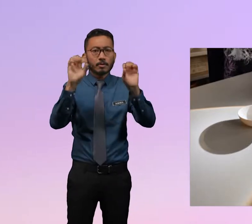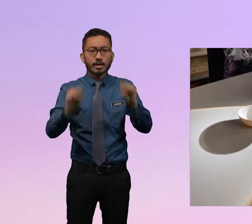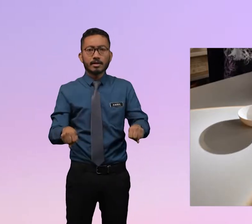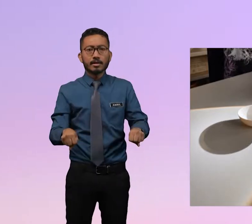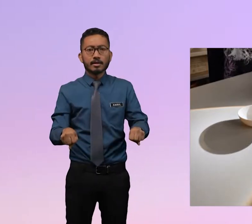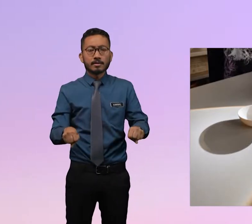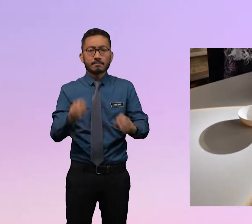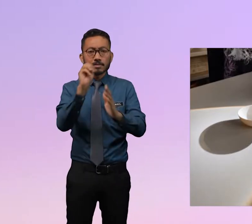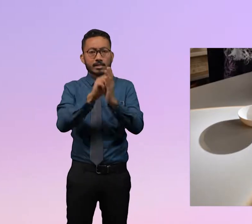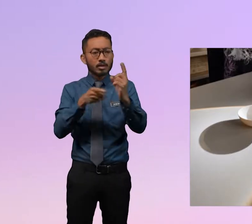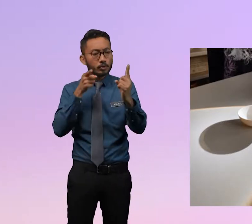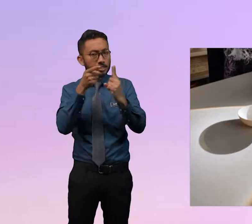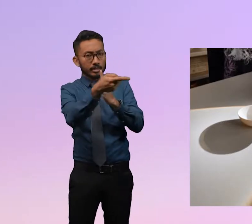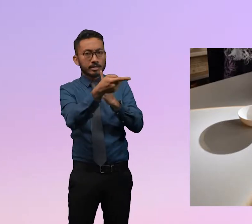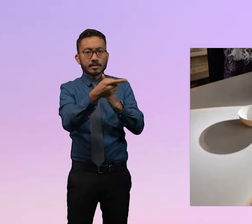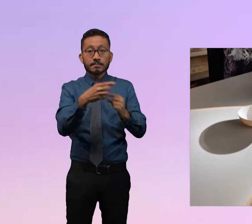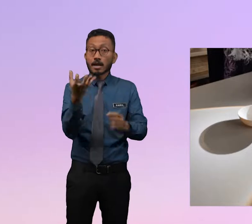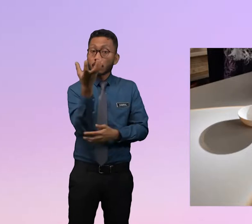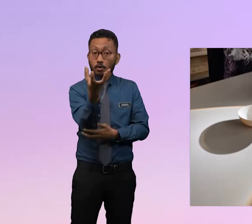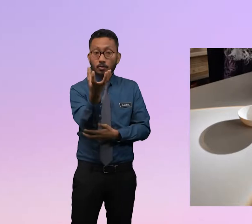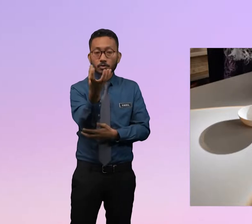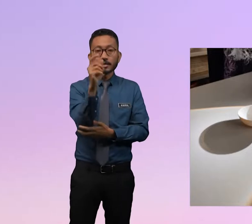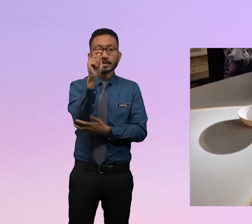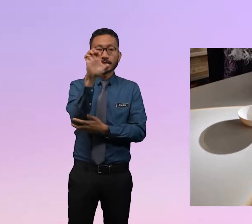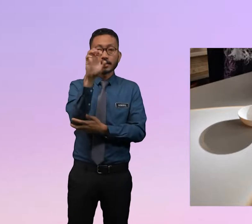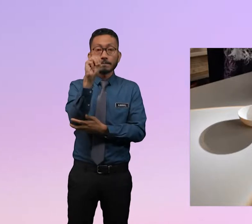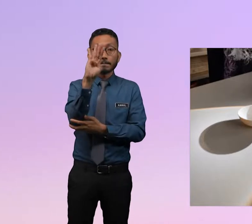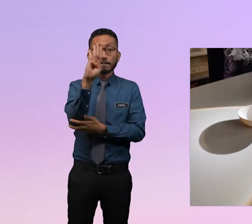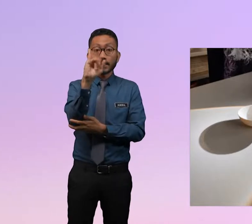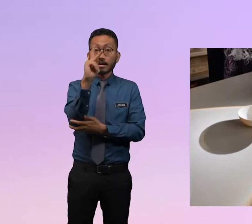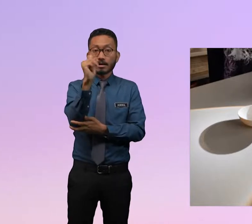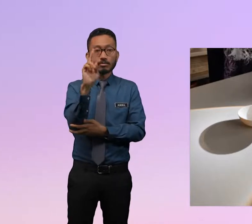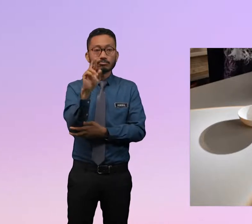boleh melalui mangkuk tempi kad.